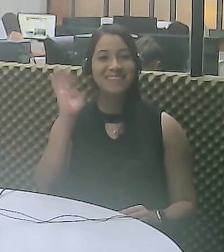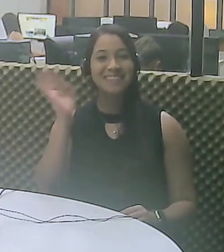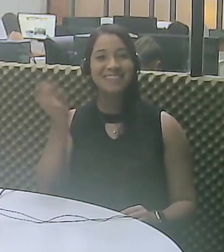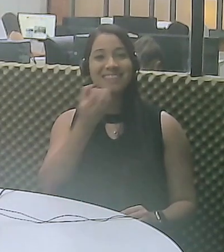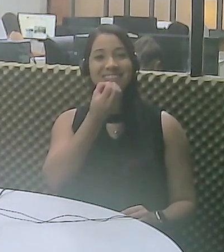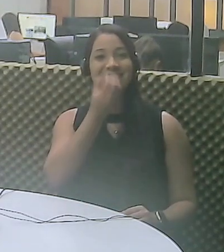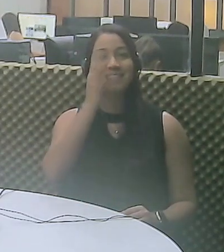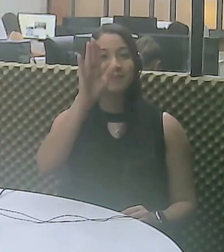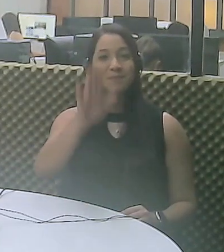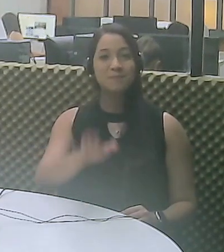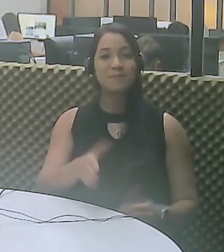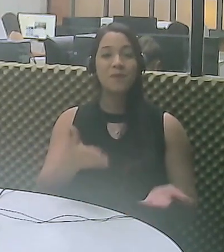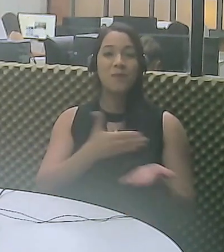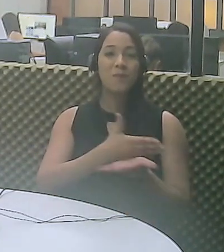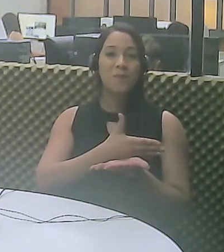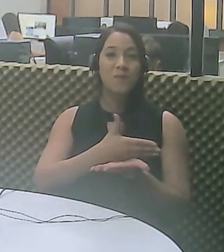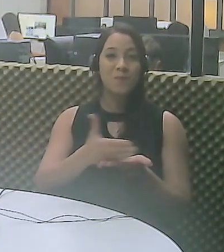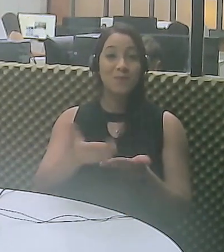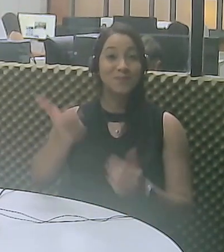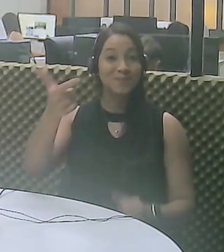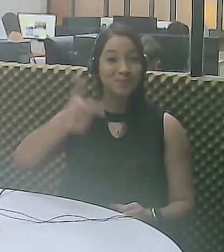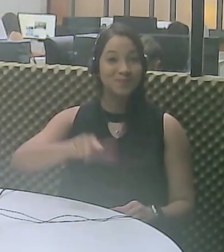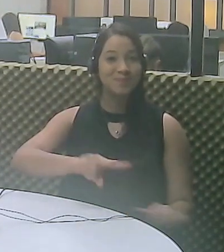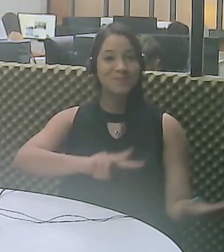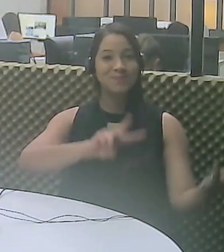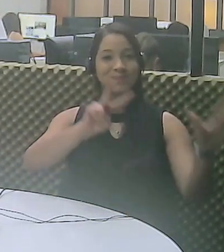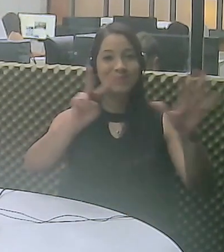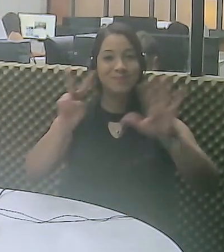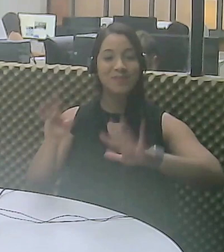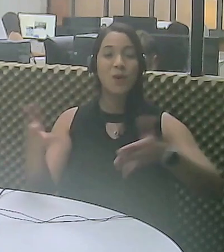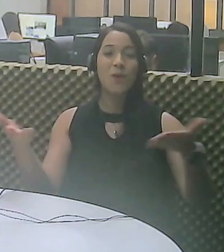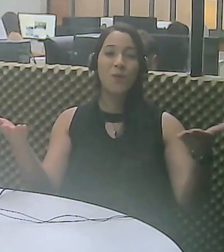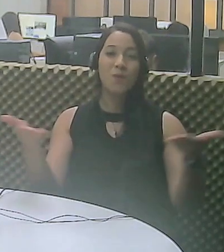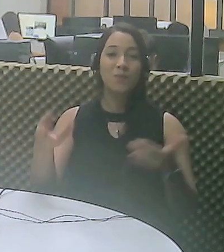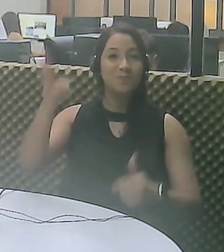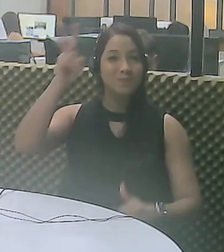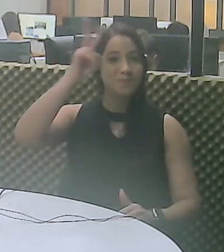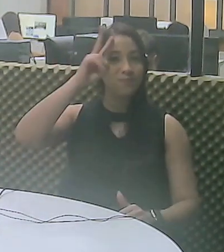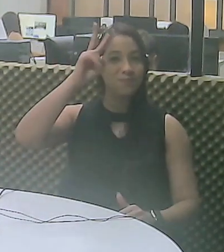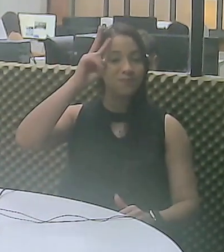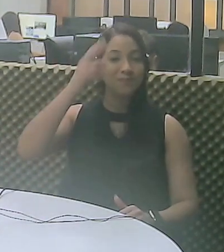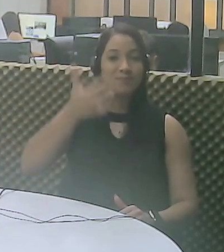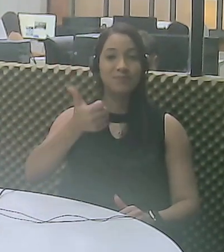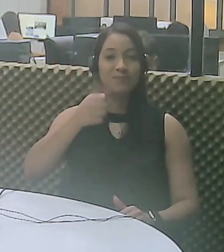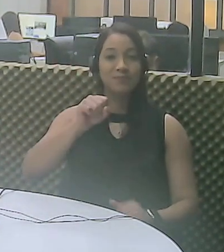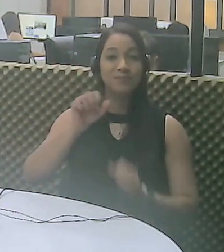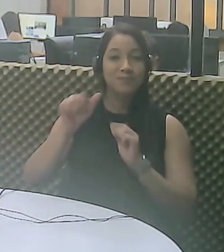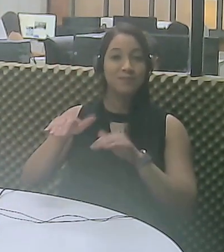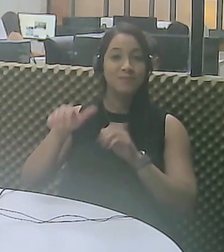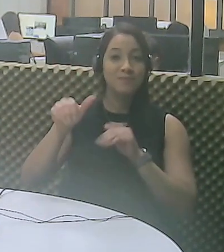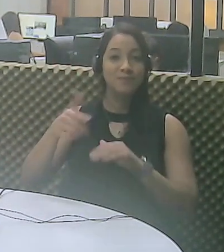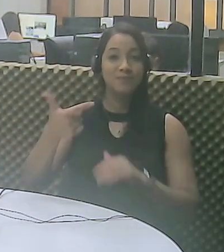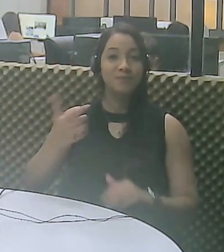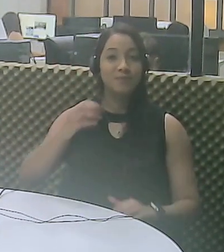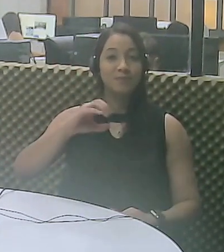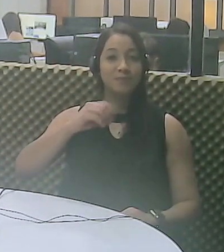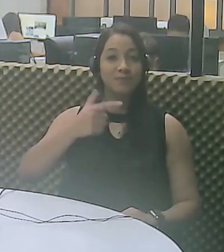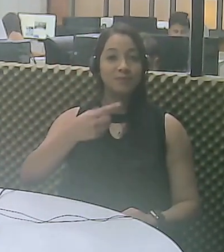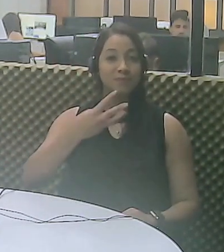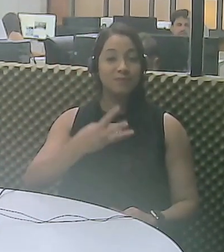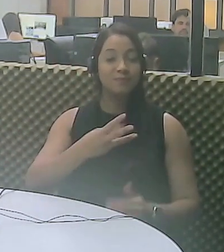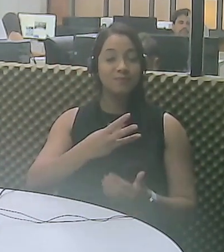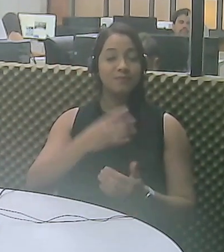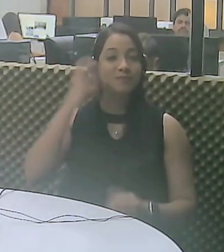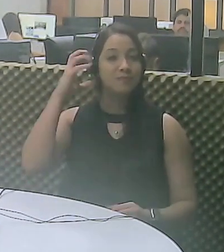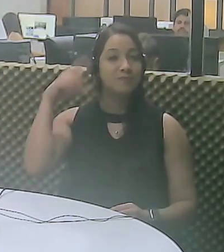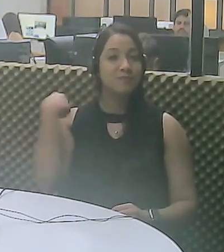Olá, boa tarde. Começamos mais uma semana. Hoje é segunda-feira, dia 18 de setembro de 2023. Está no